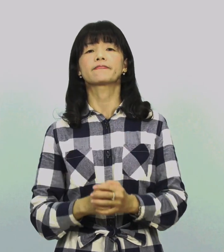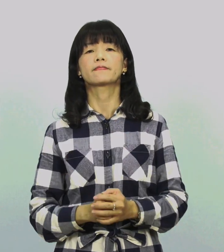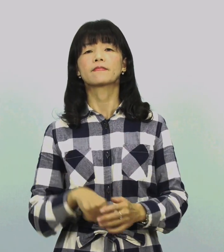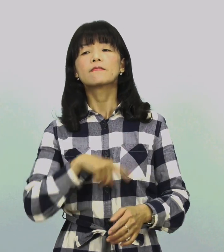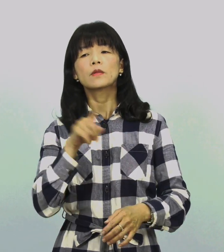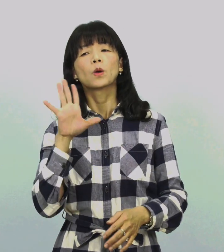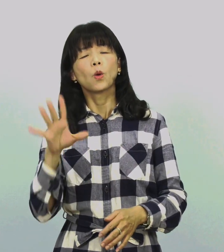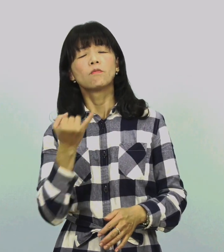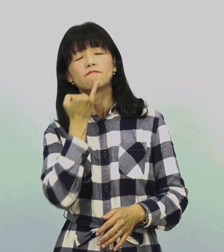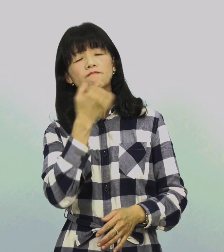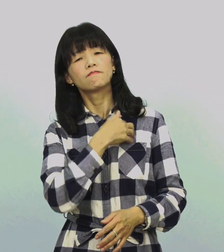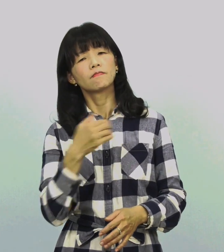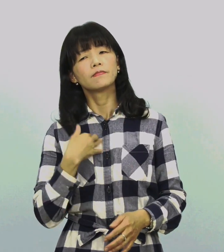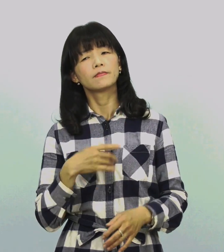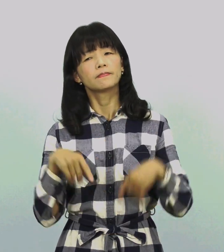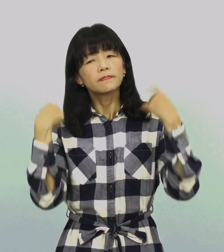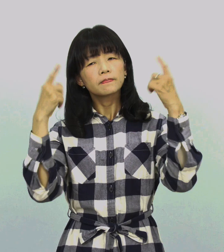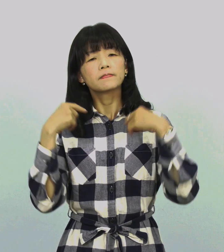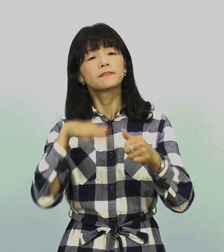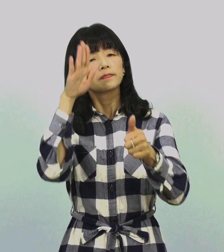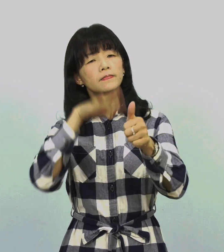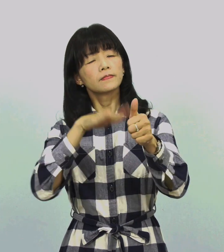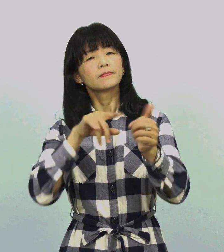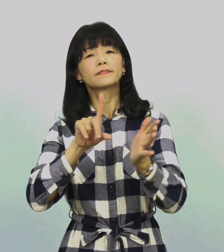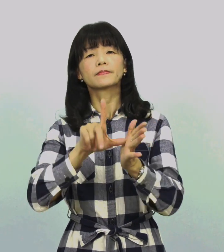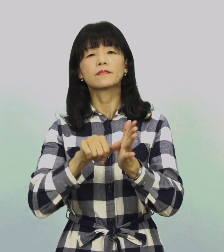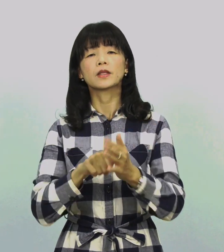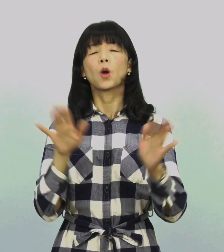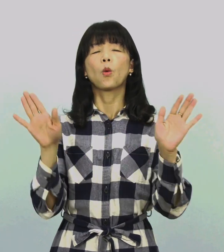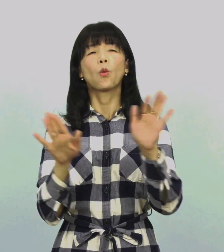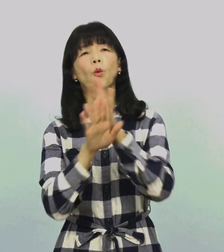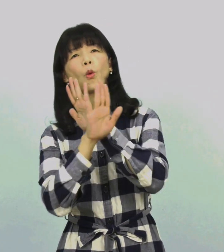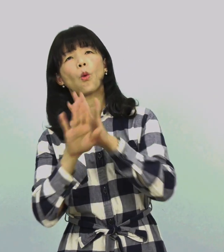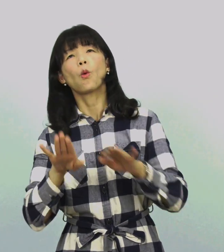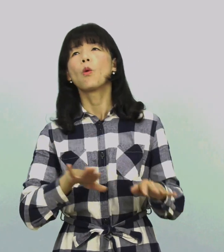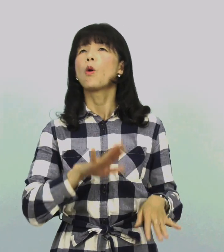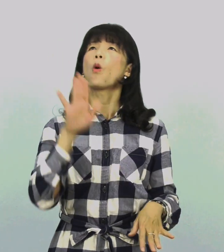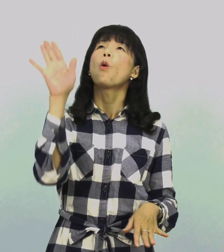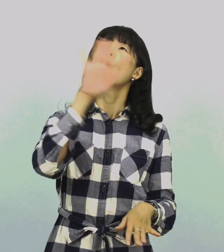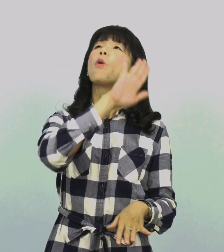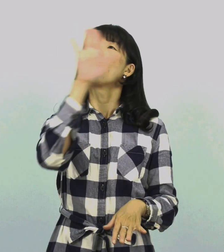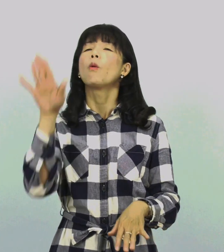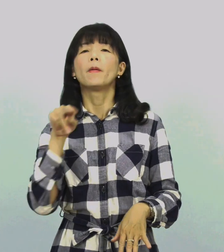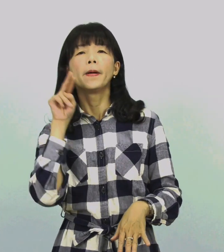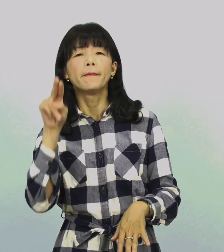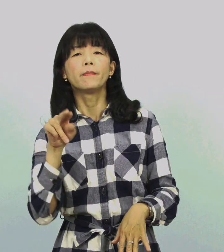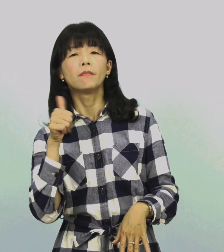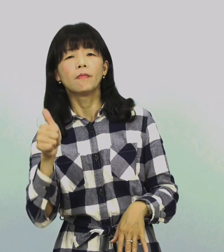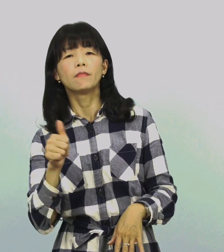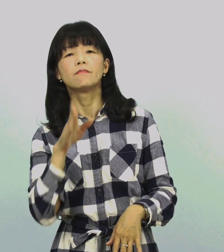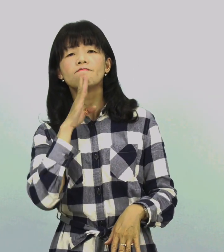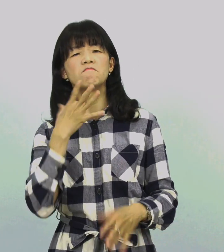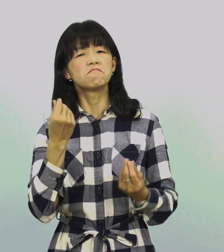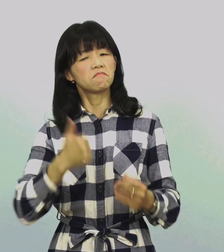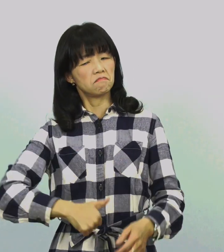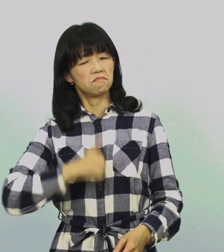伪善，我们在敬拜的时候常常流于形式化，忽略了如何爱